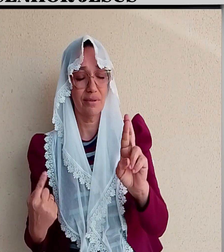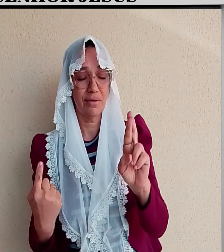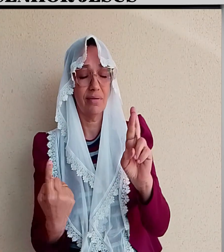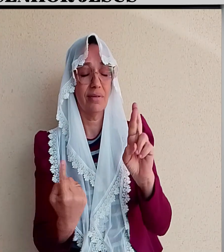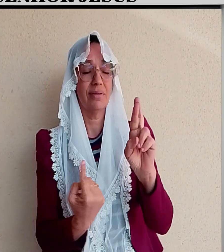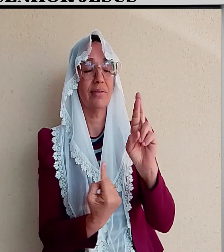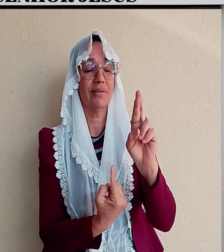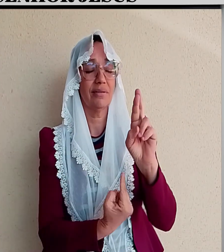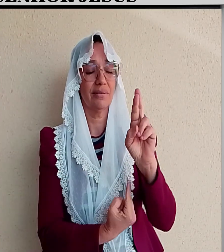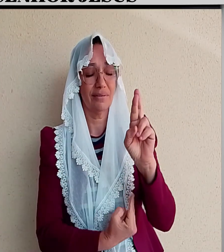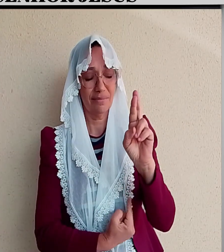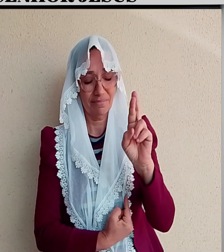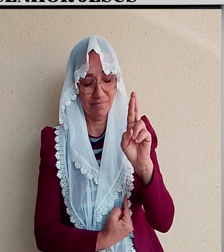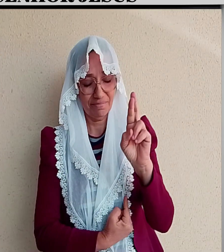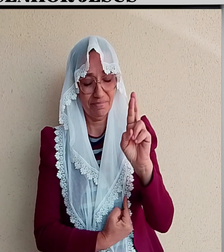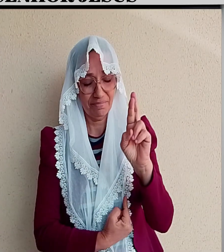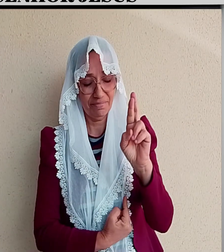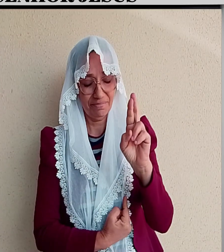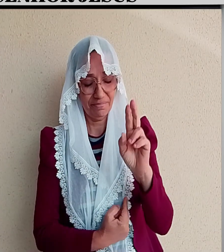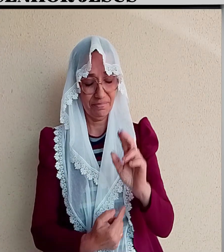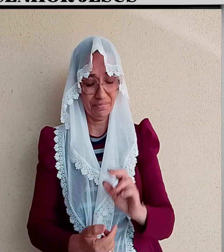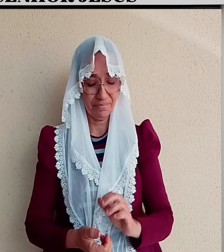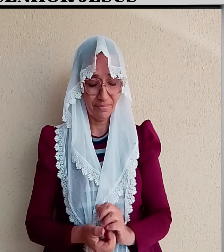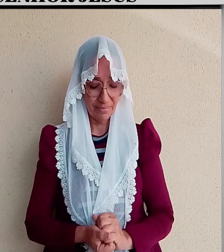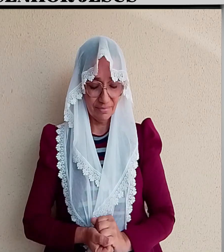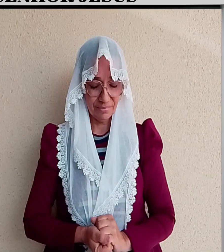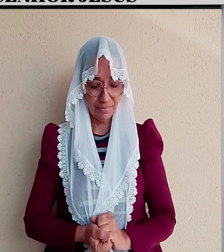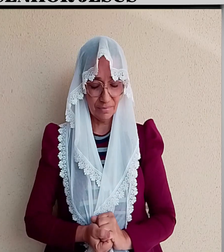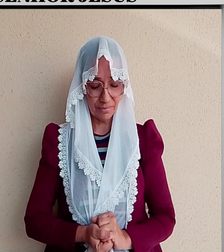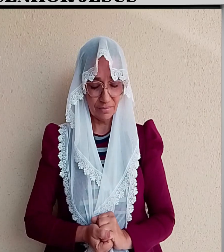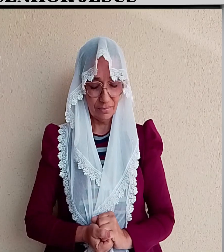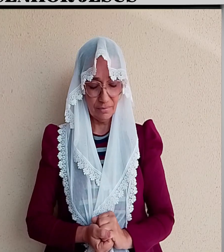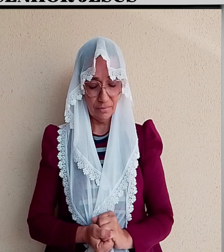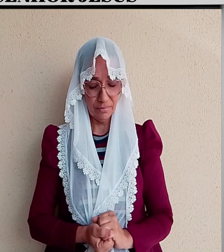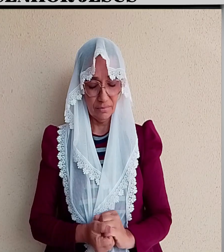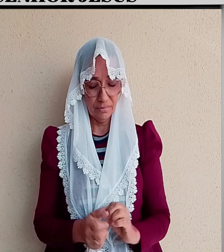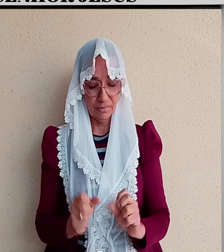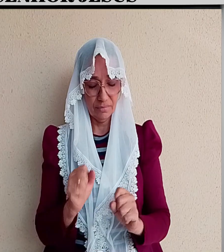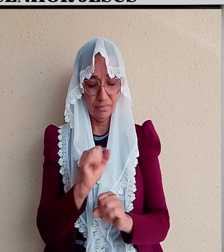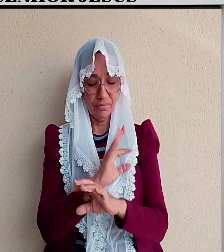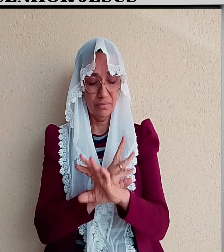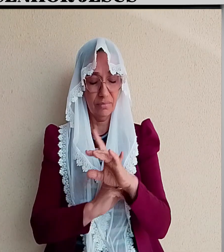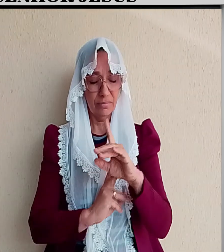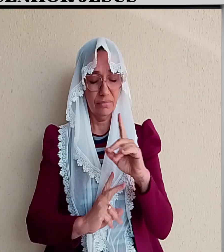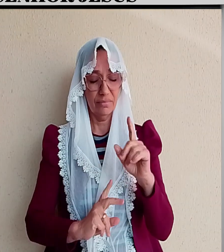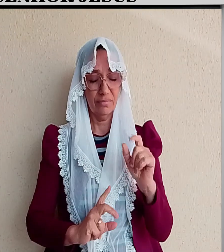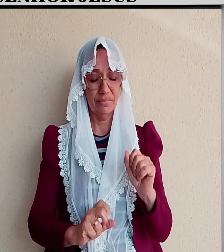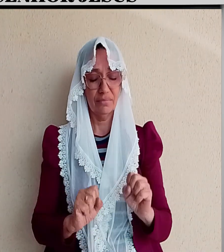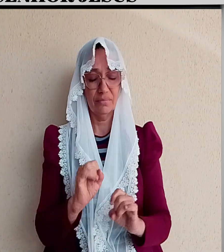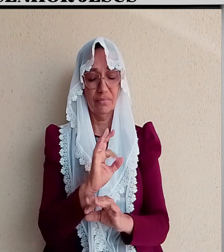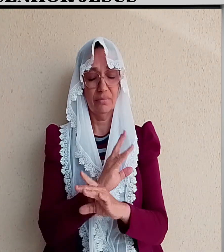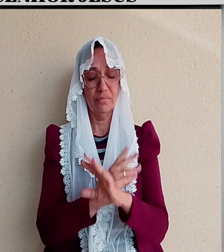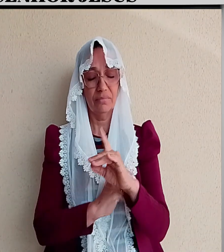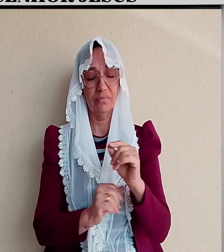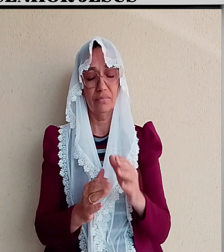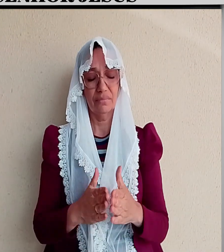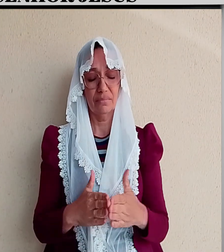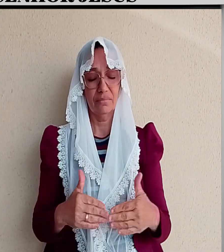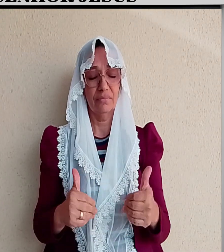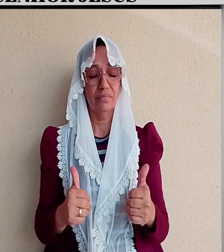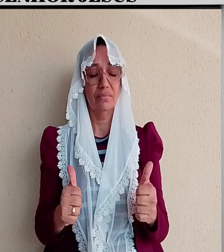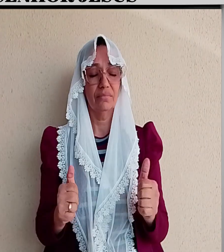registrados, aleluia, no nome daqueles que tu escolheu para vencer, que tu escolheu para ter vitória, que tu escolheu para voltar ao lar